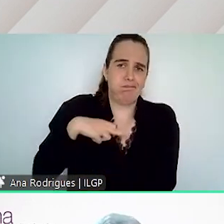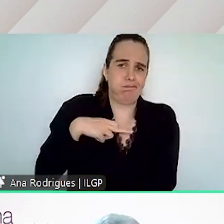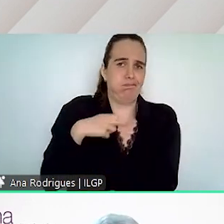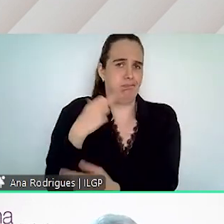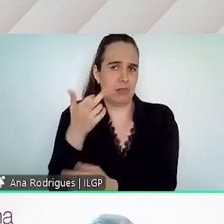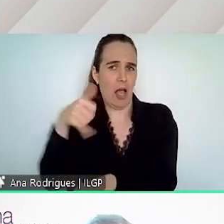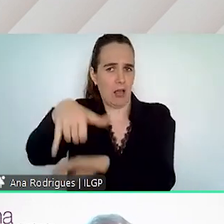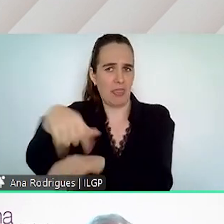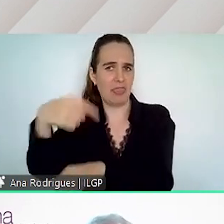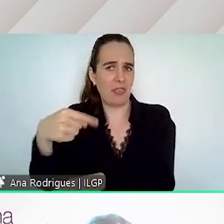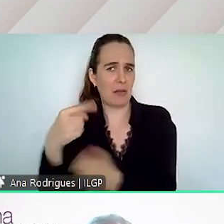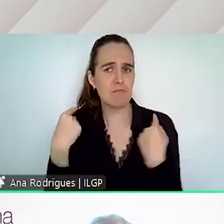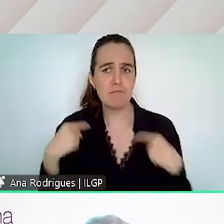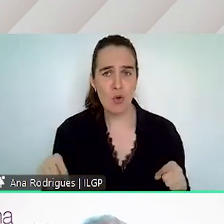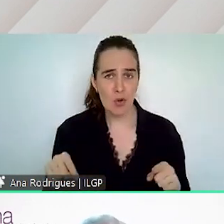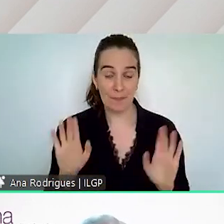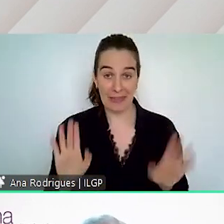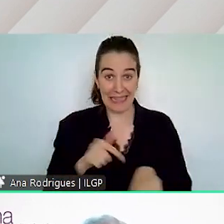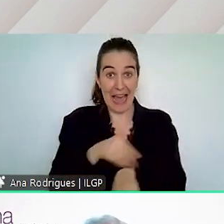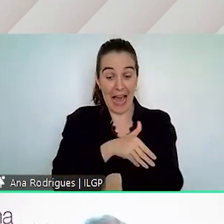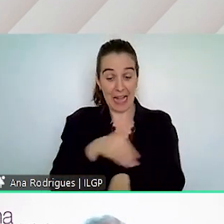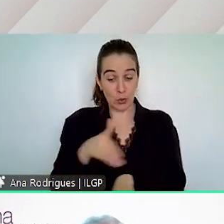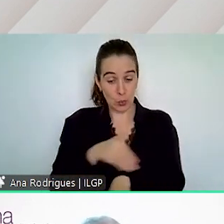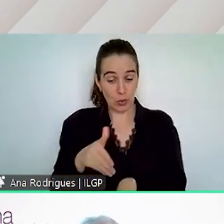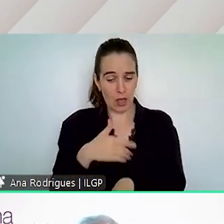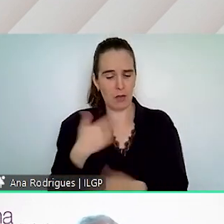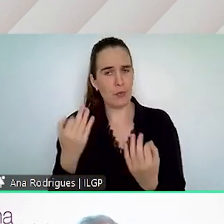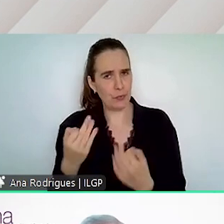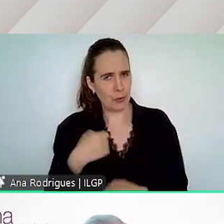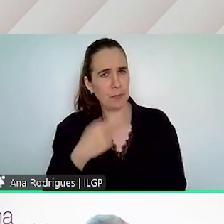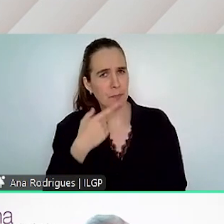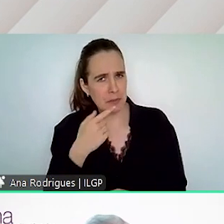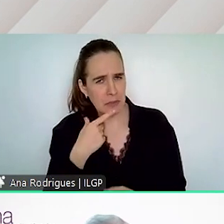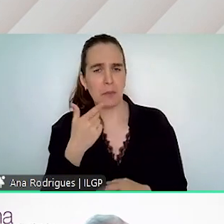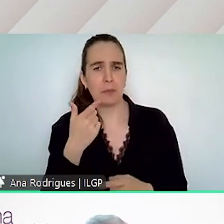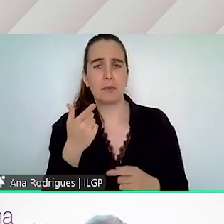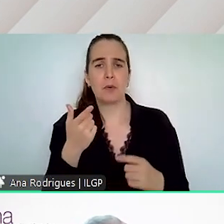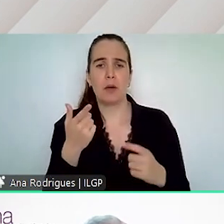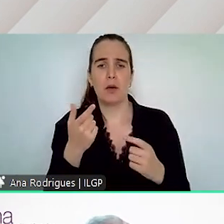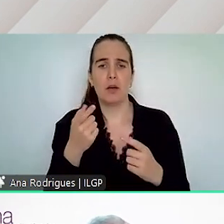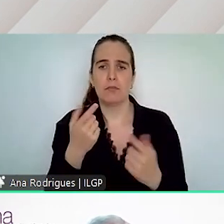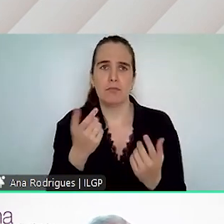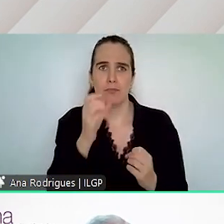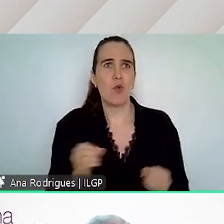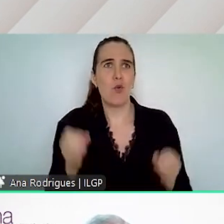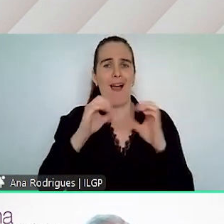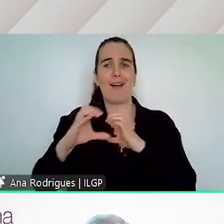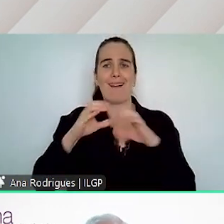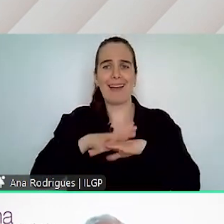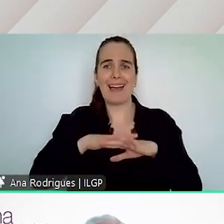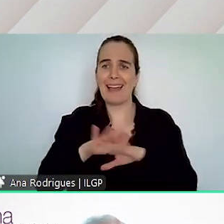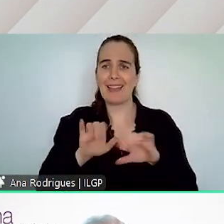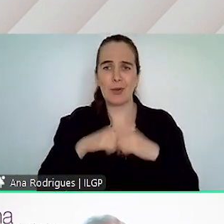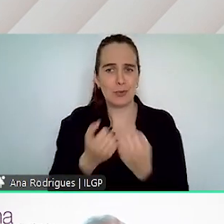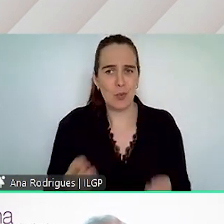telefone. E, portanto, compreendia-se que nessa época não se podia potenciar um conceito que não existia. Mas hoje em dia temos esses